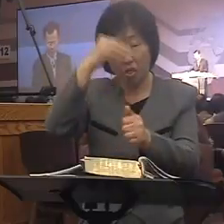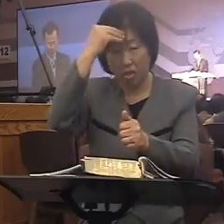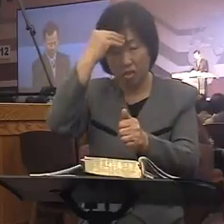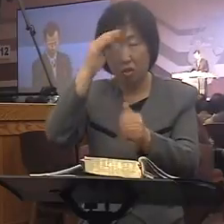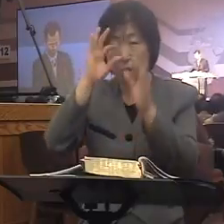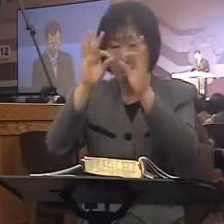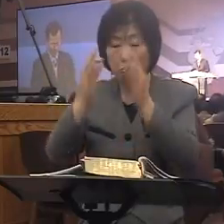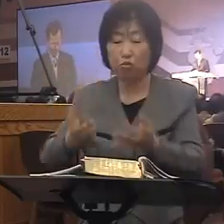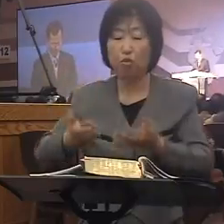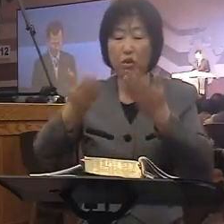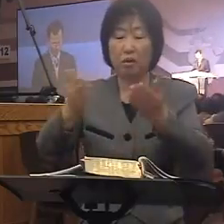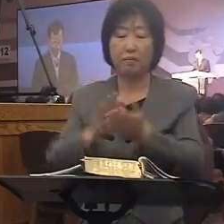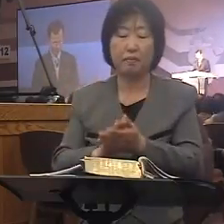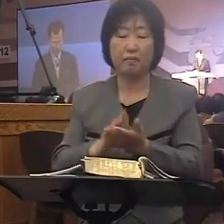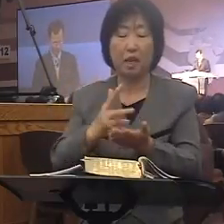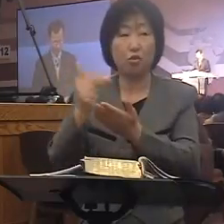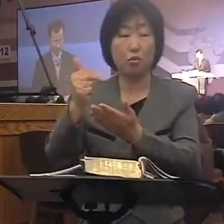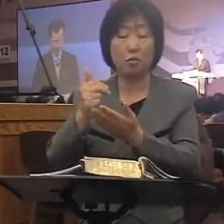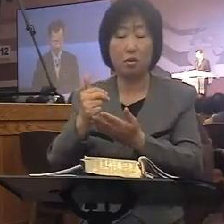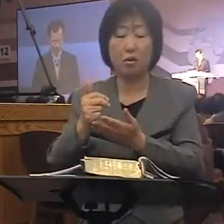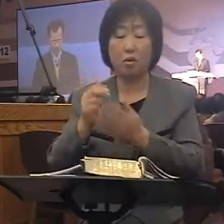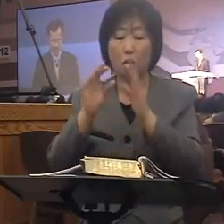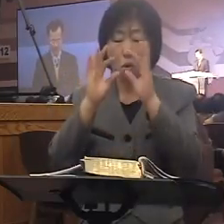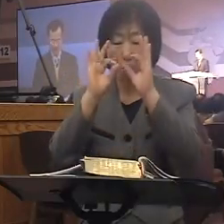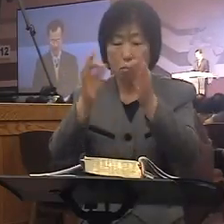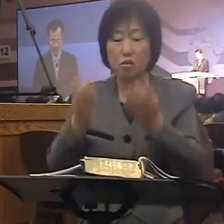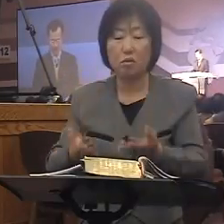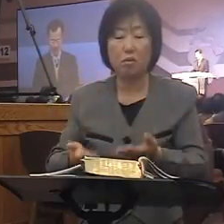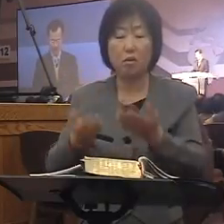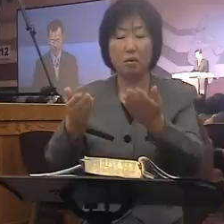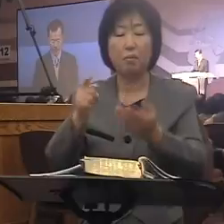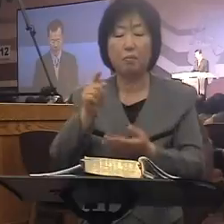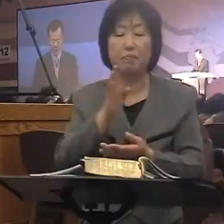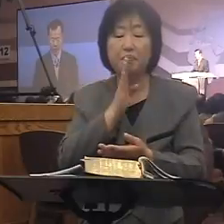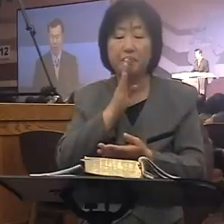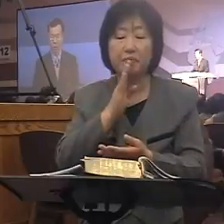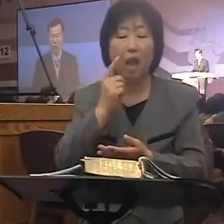주님이 보이신 본이 바로 이것입니다.